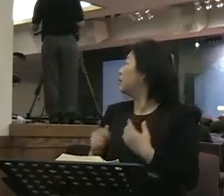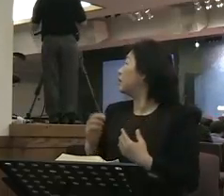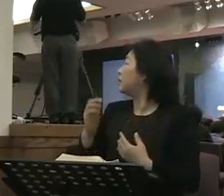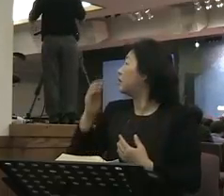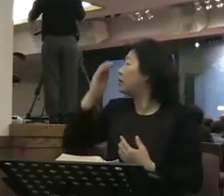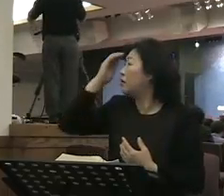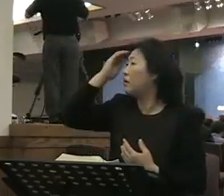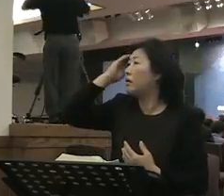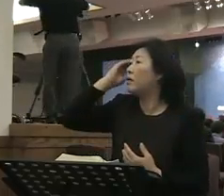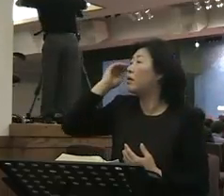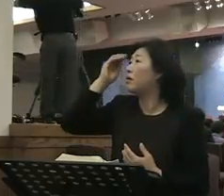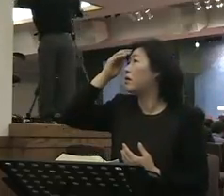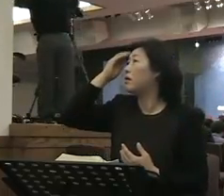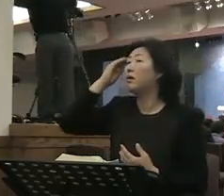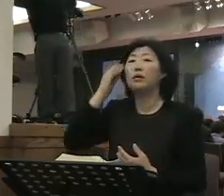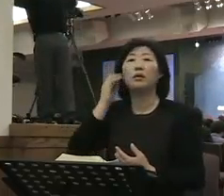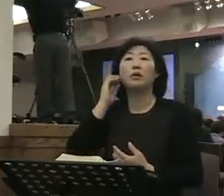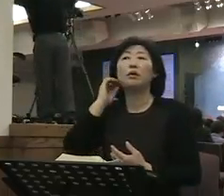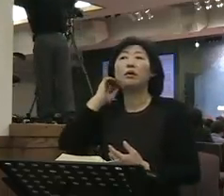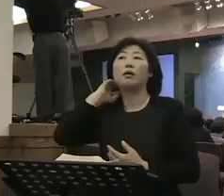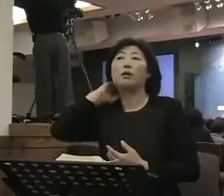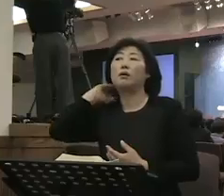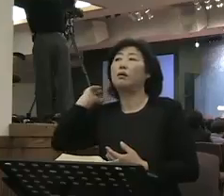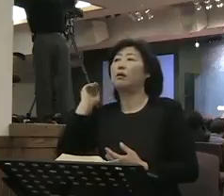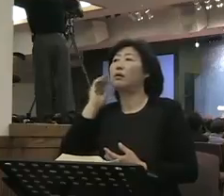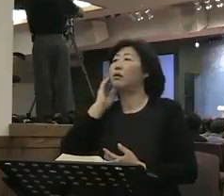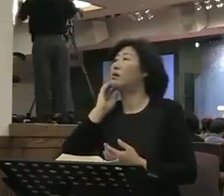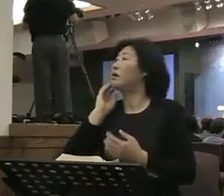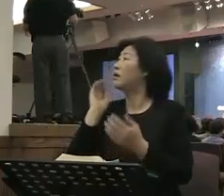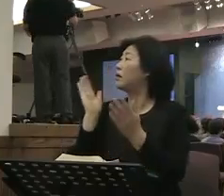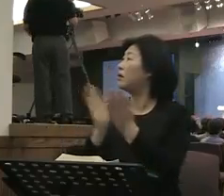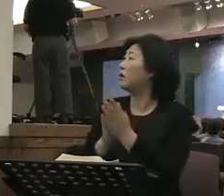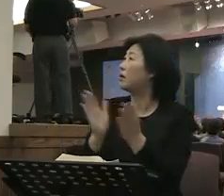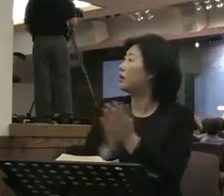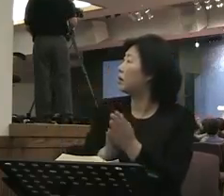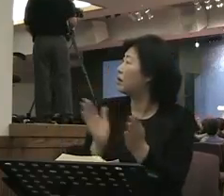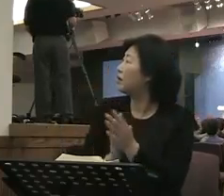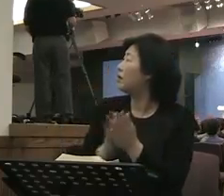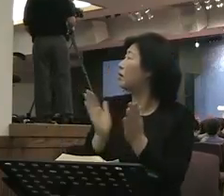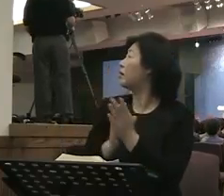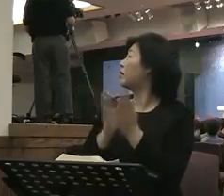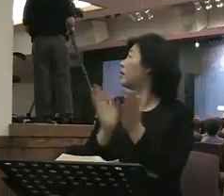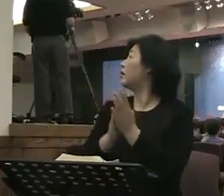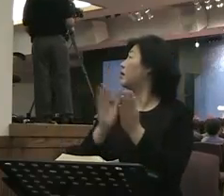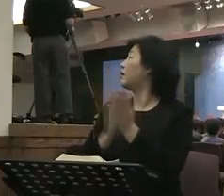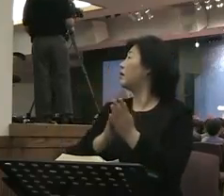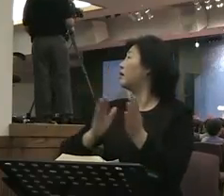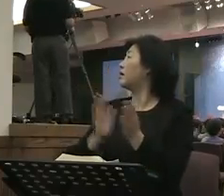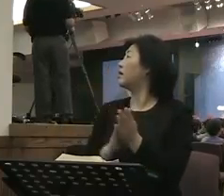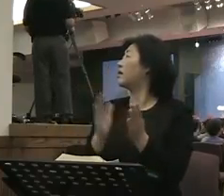네. 하여튼 저쪽에 계신데 우리 한번 박수로 환영하겠습니다.